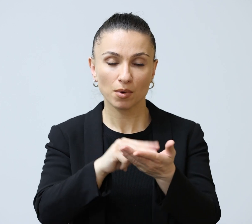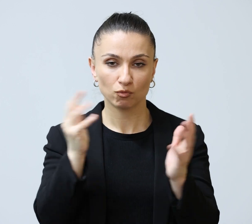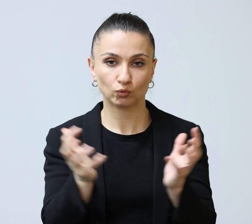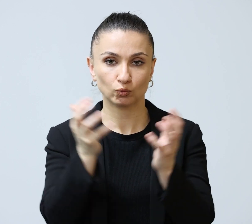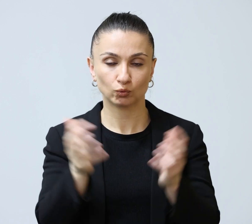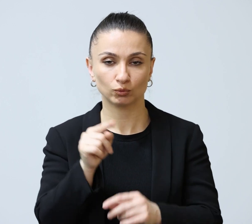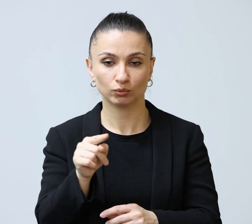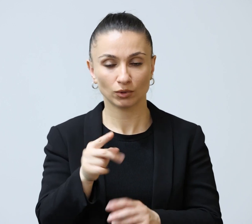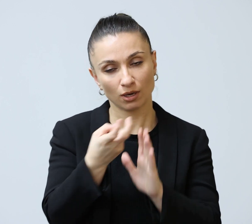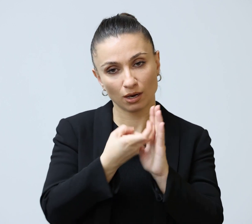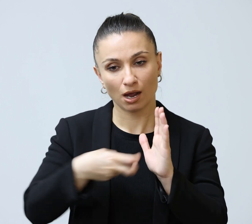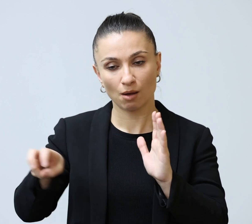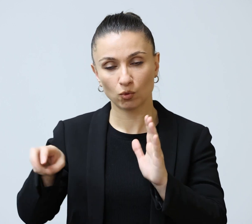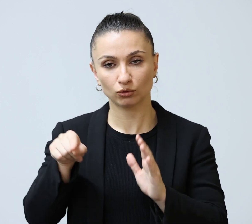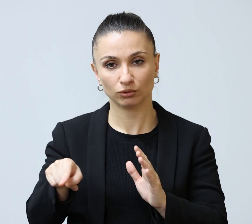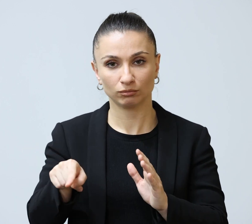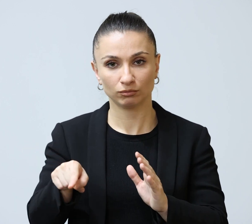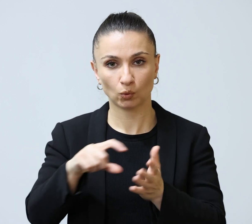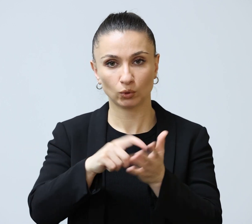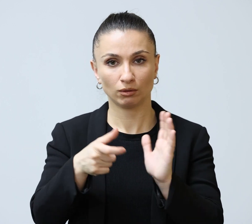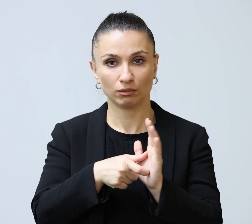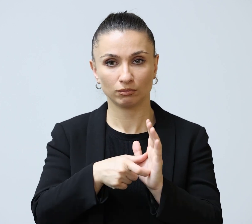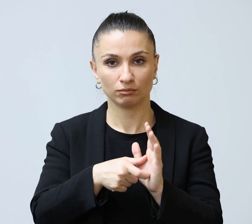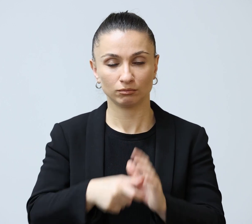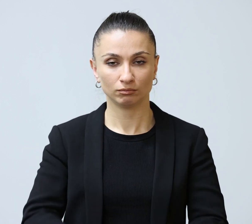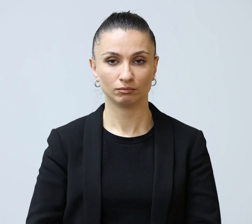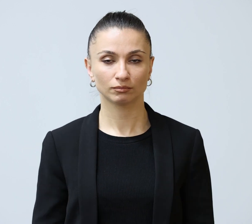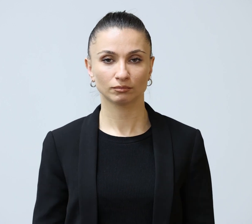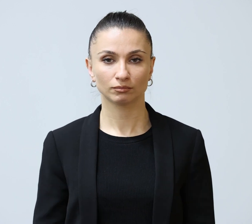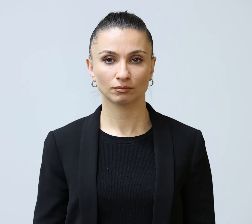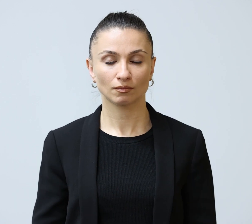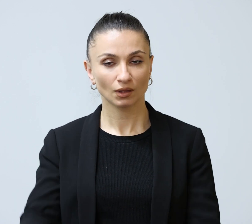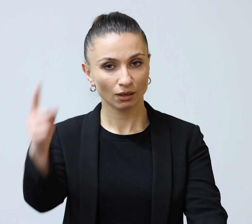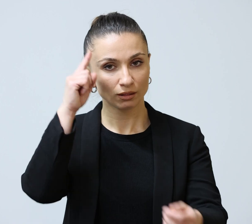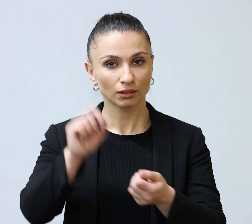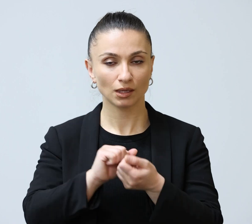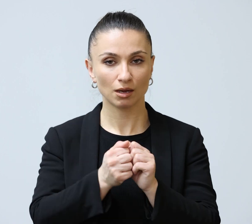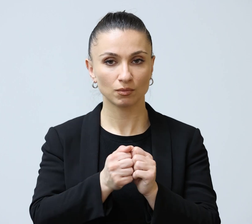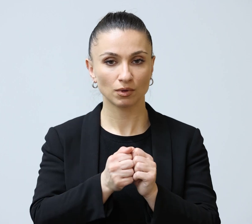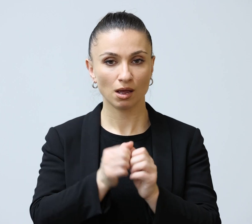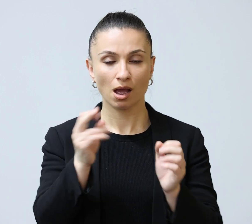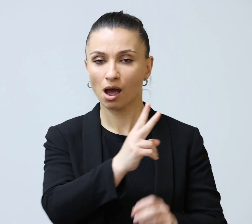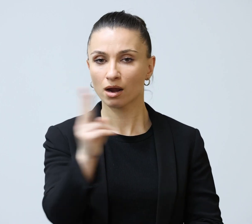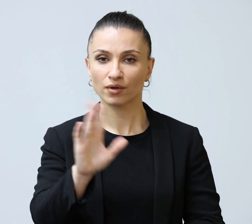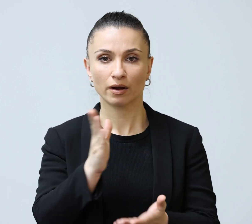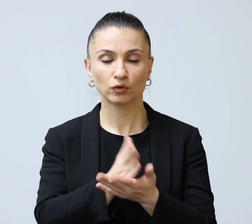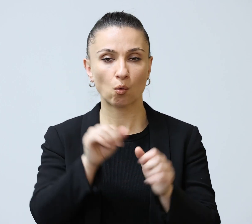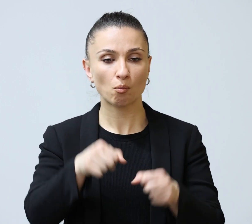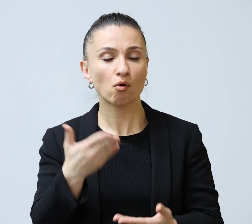չի տեսնում, թե որ շրջանն ես գունավորել։ Դու ինքդ ես որոշում ասես, թե ոչ ուրիշներին, թե ում ես ընտրել։ Դու